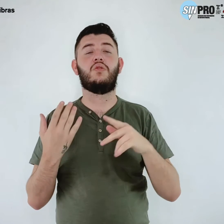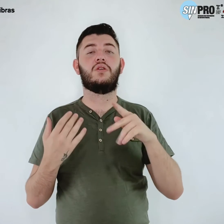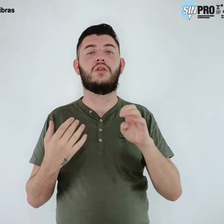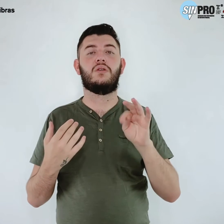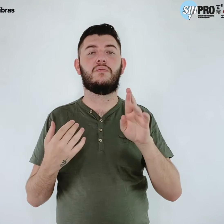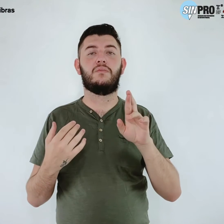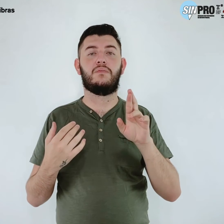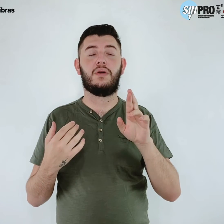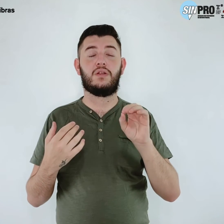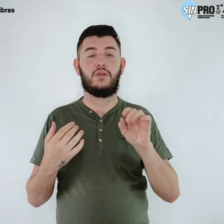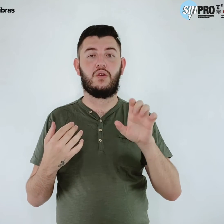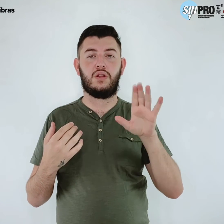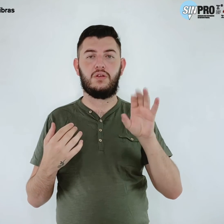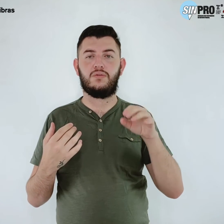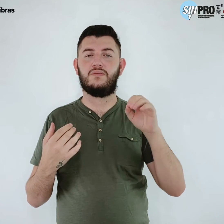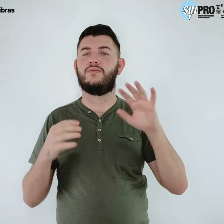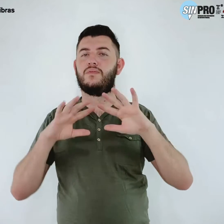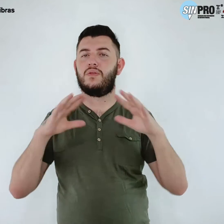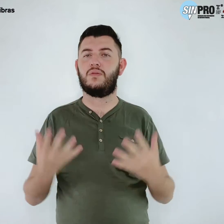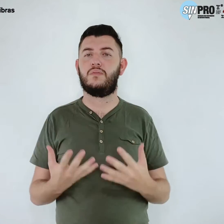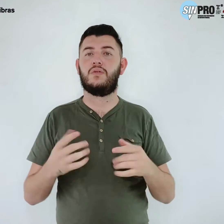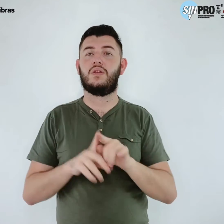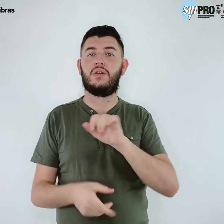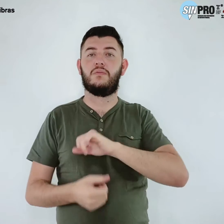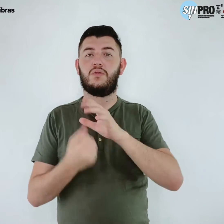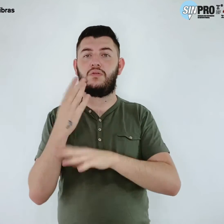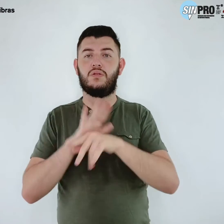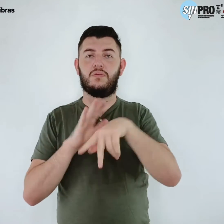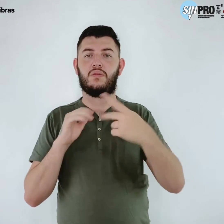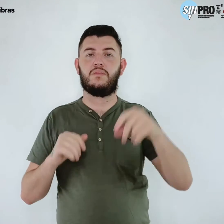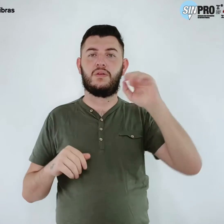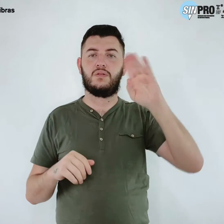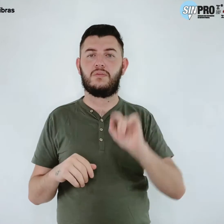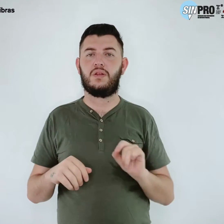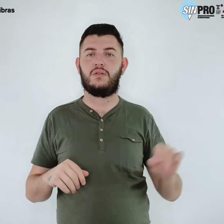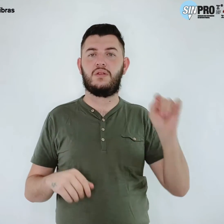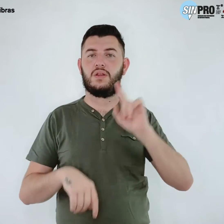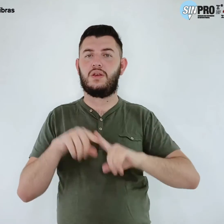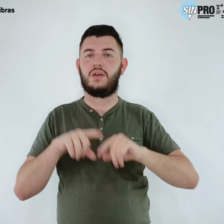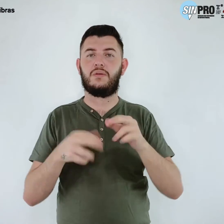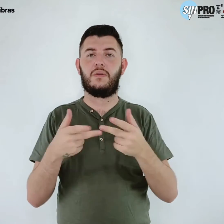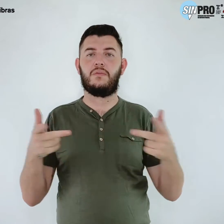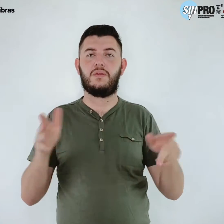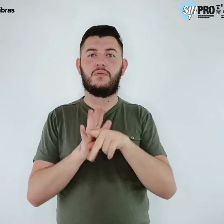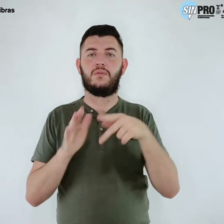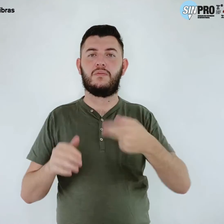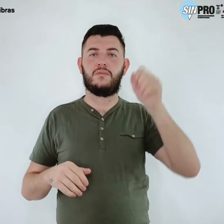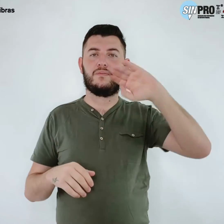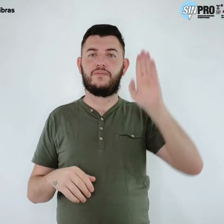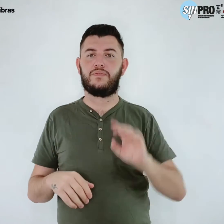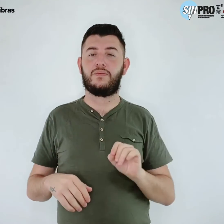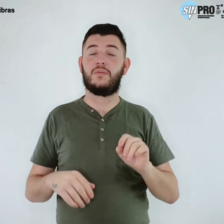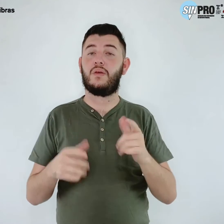do mundo. E o petróleo é produzido no país por equipamentos brasileiros, no caso, a